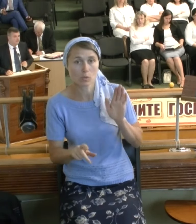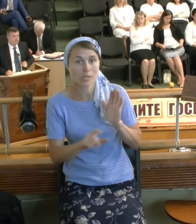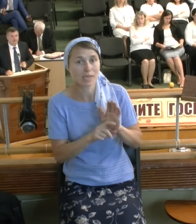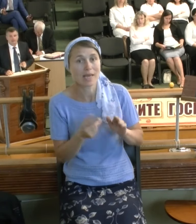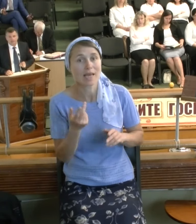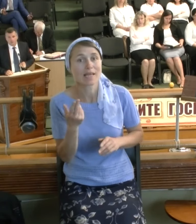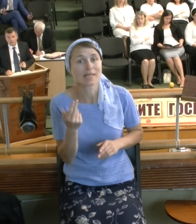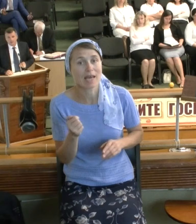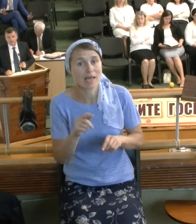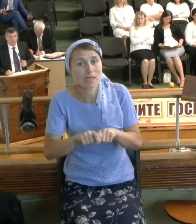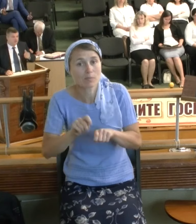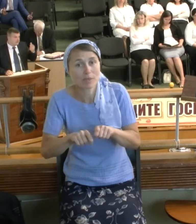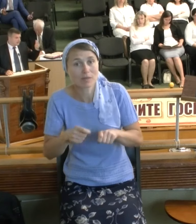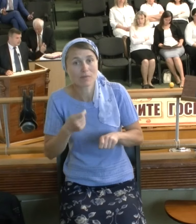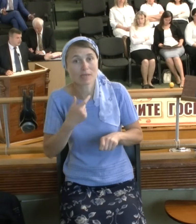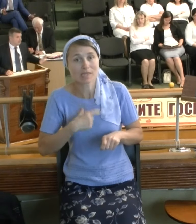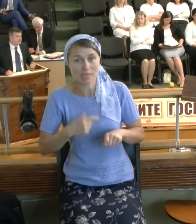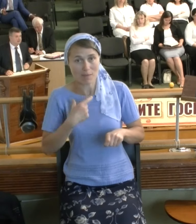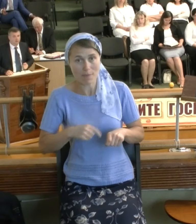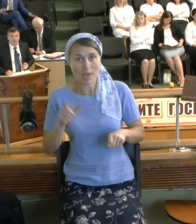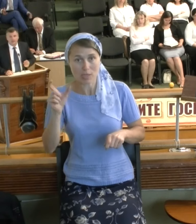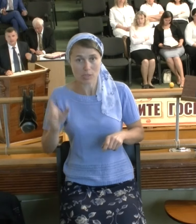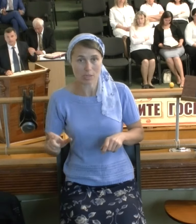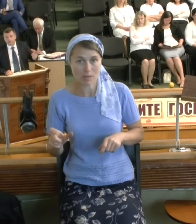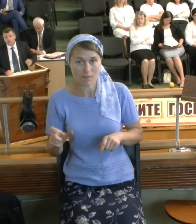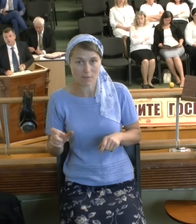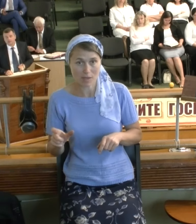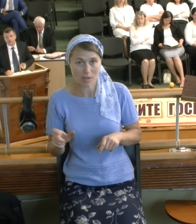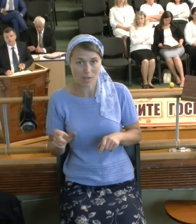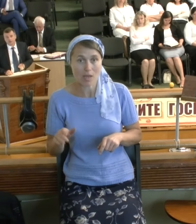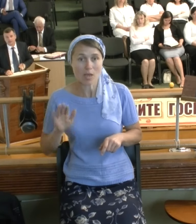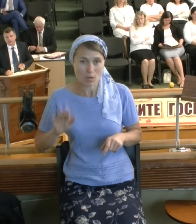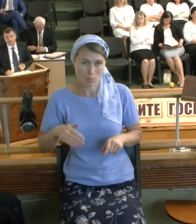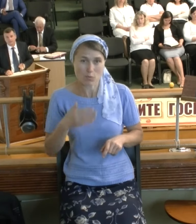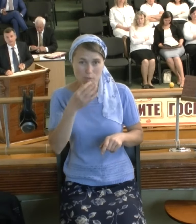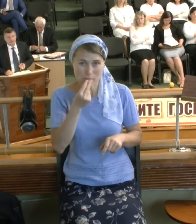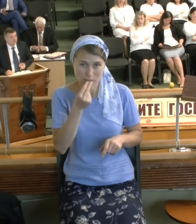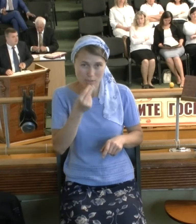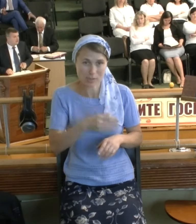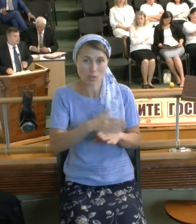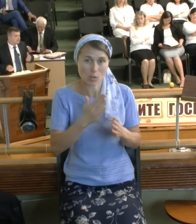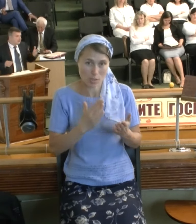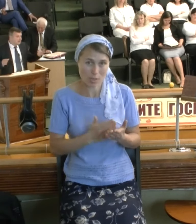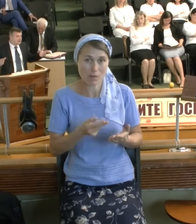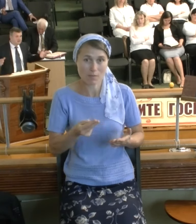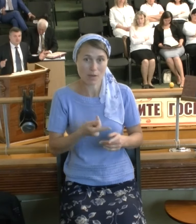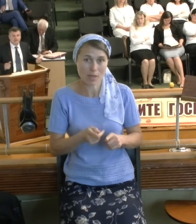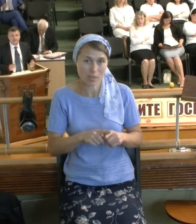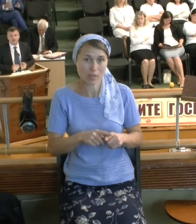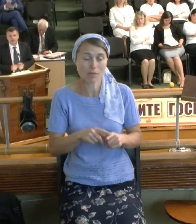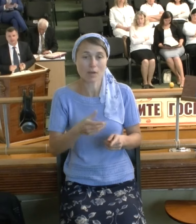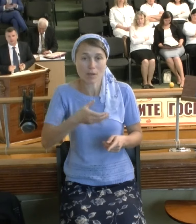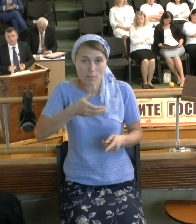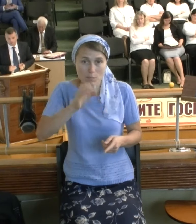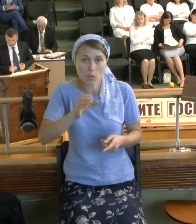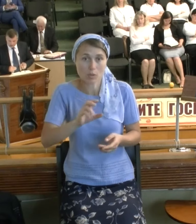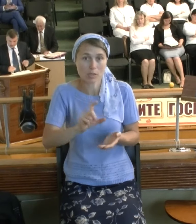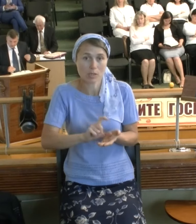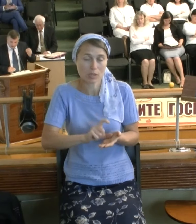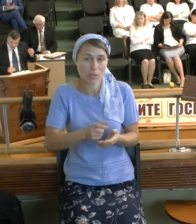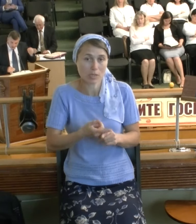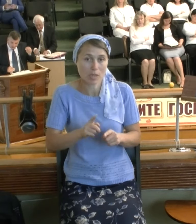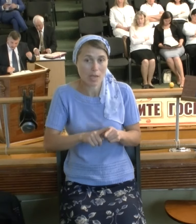человек. И таким образом он ест от хлеба сего и пьет из чаши сей. Давид и Иоанн, они вместе говорят о том,